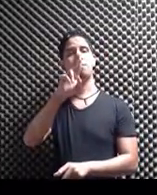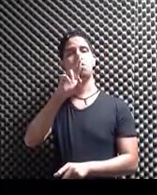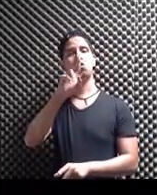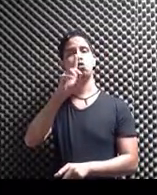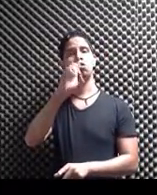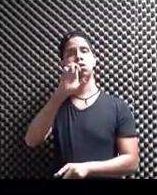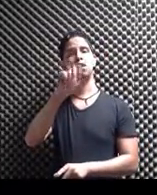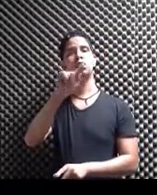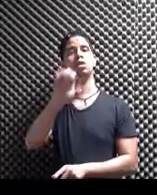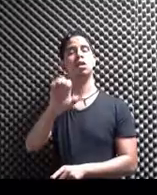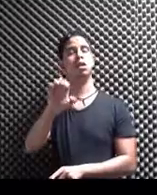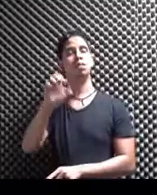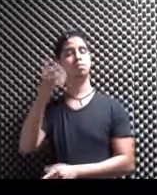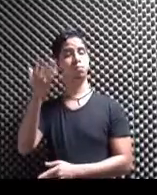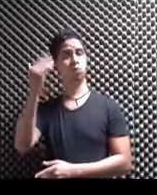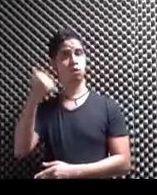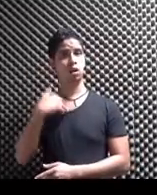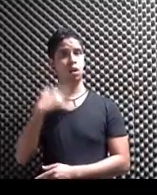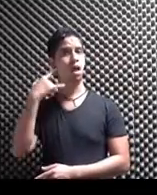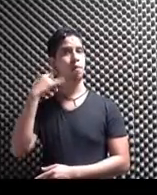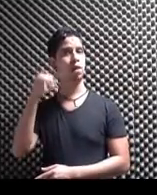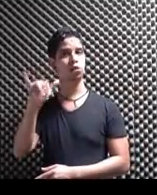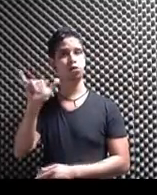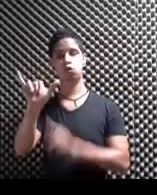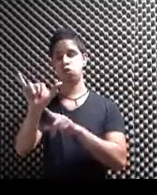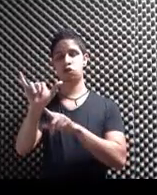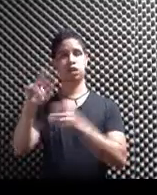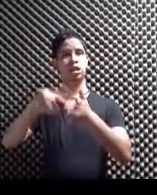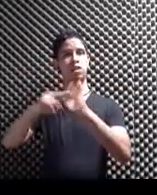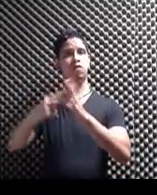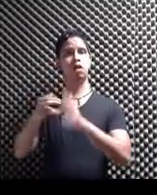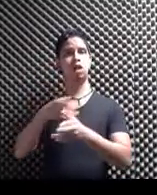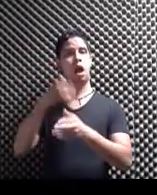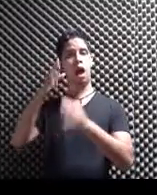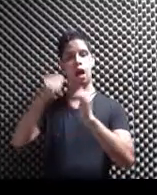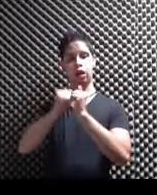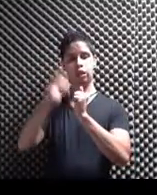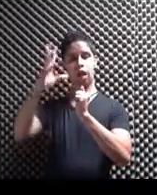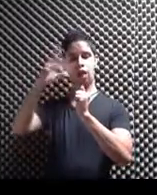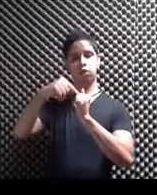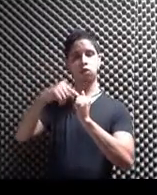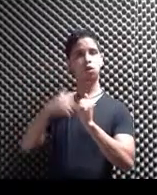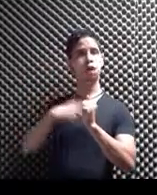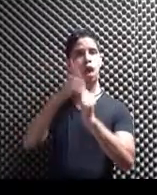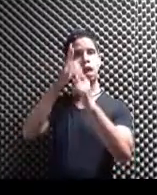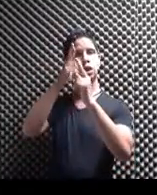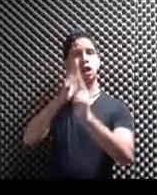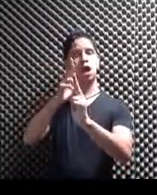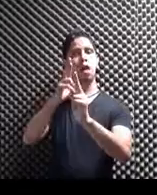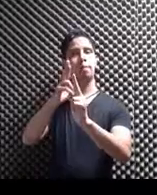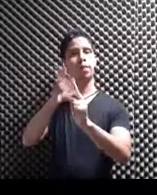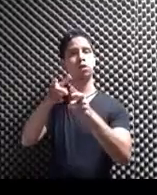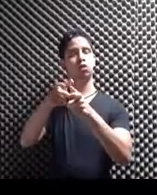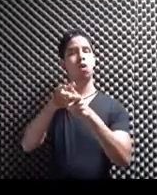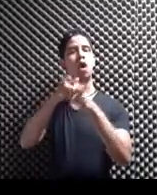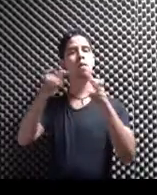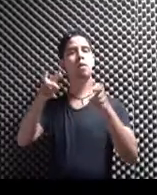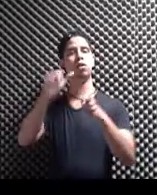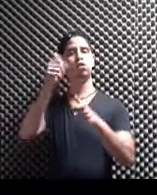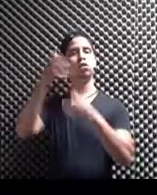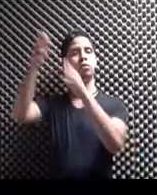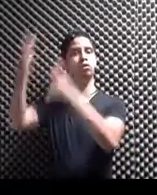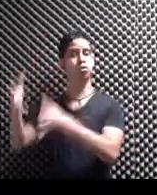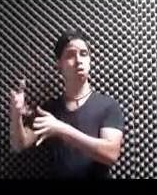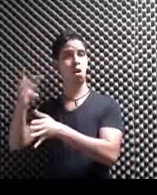dorado representan en la psiquis el respeto al espacio del otro y el derecho que tengo a decir las